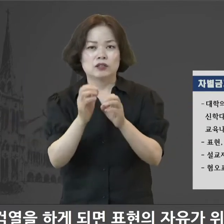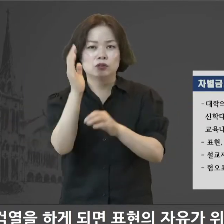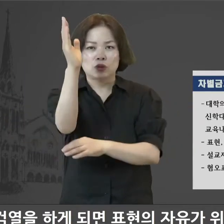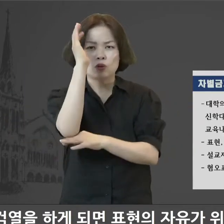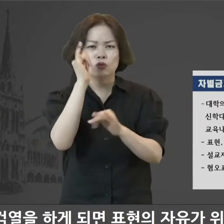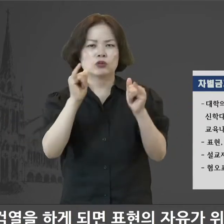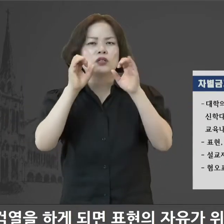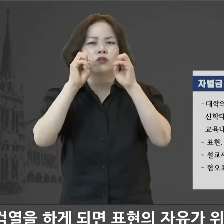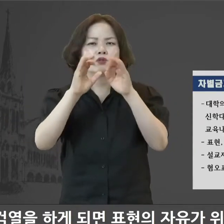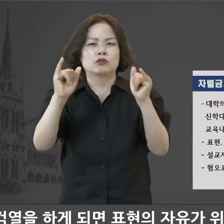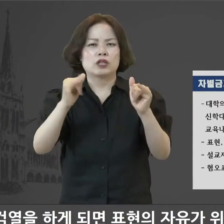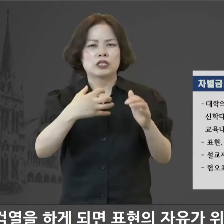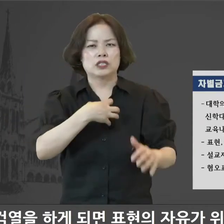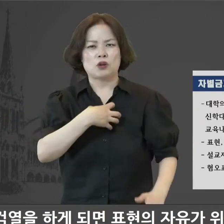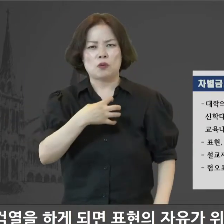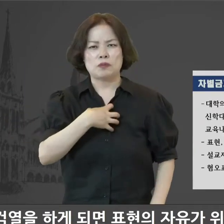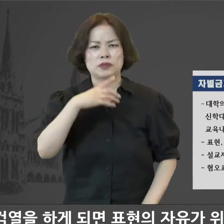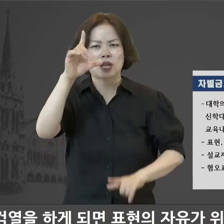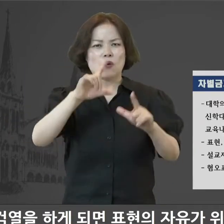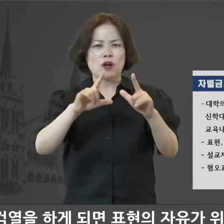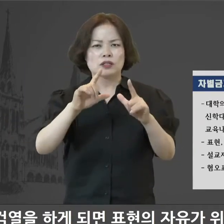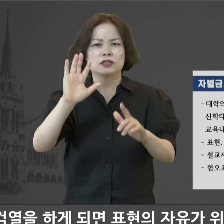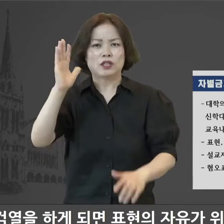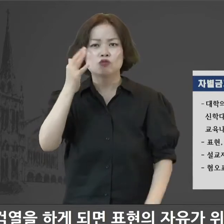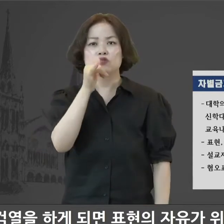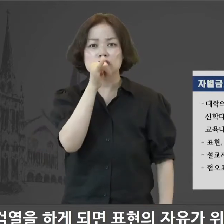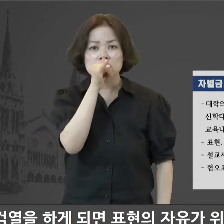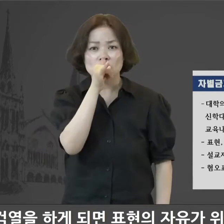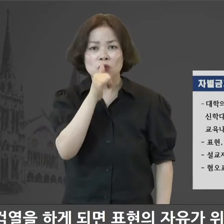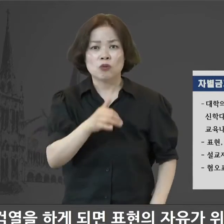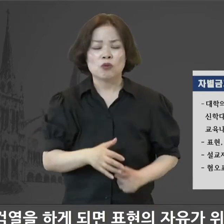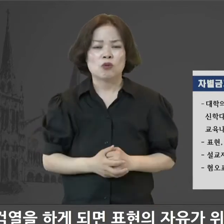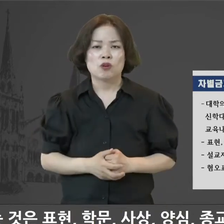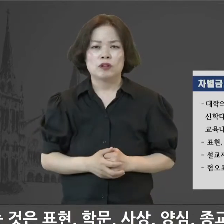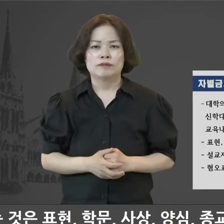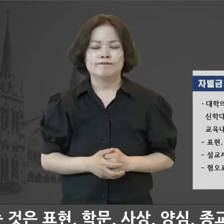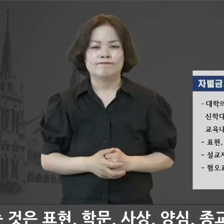상황에 빠질 수가 있다. 이런 것들이에요. 그리고 특히 제가